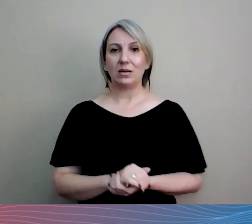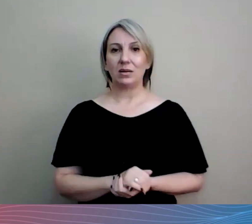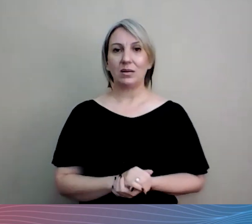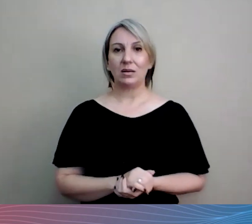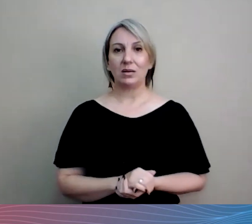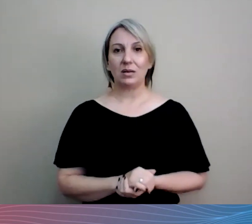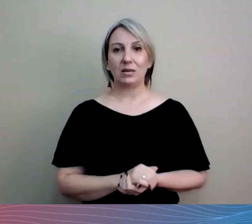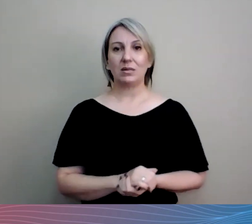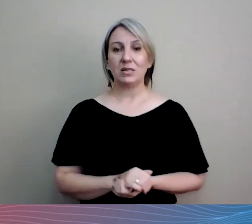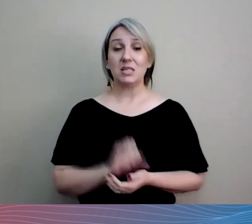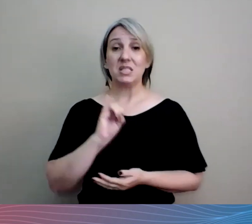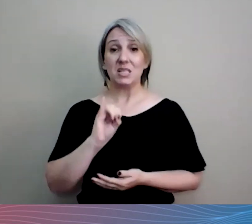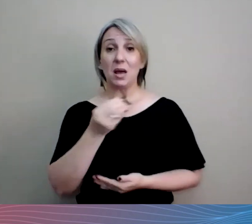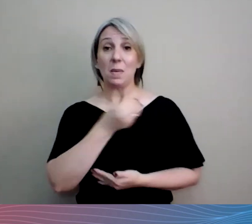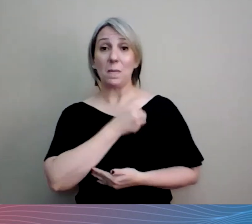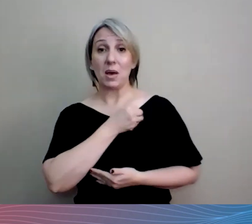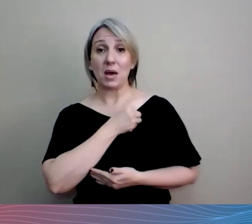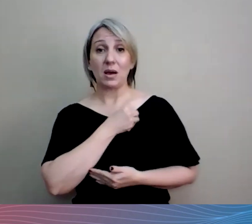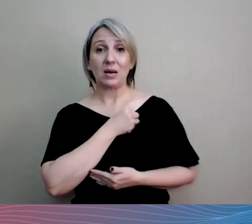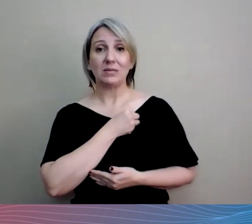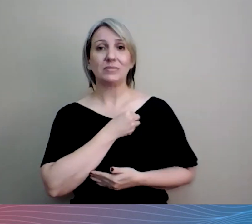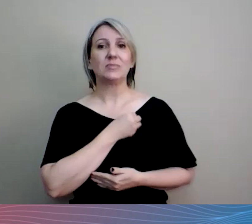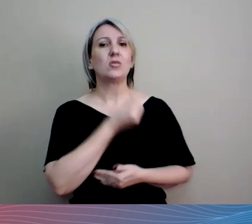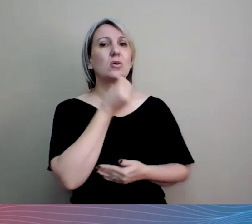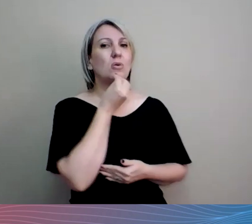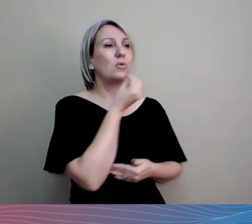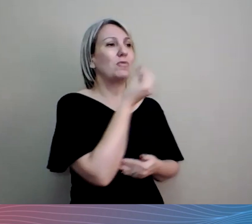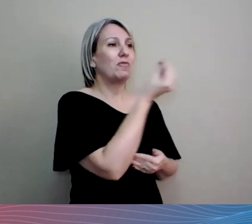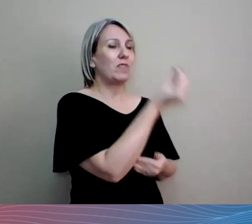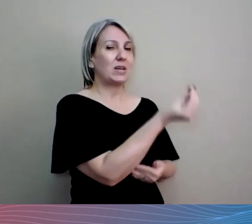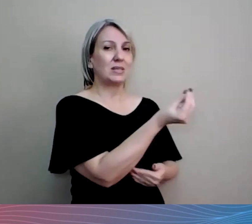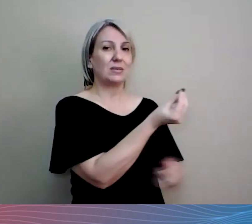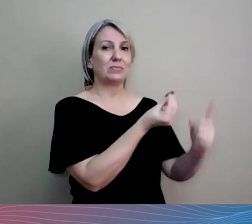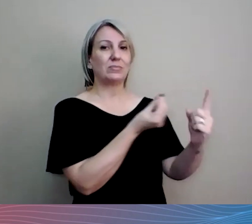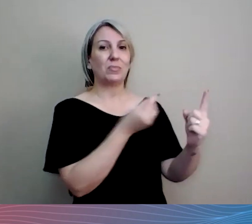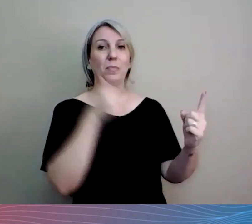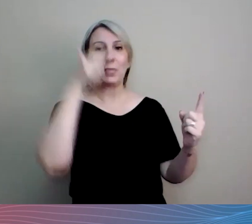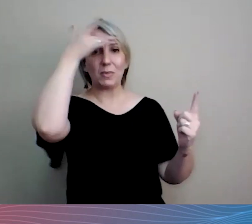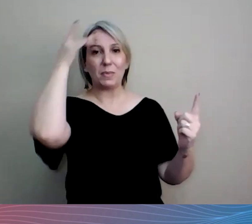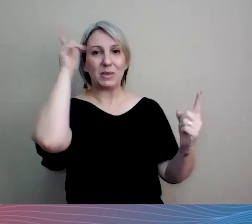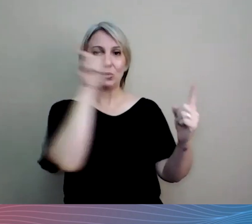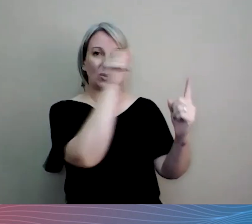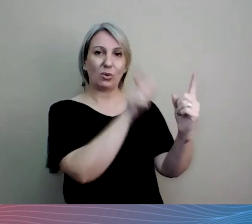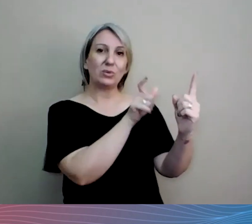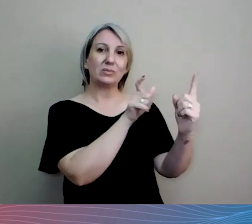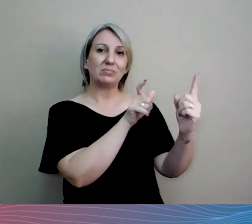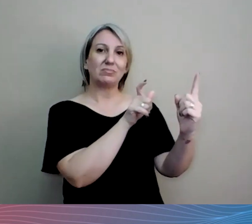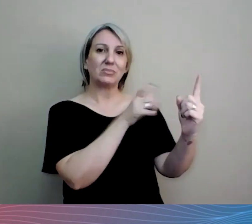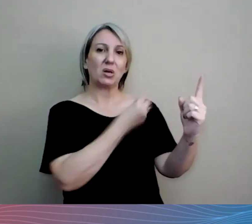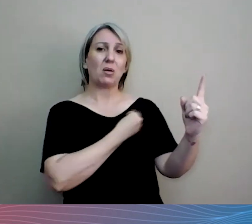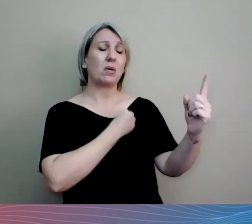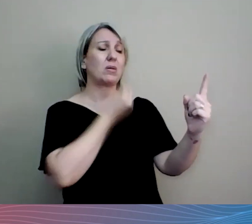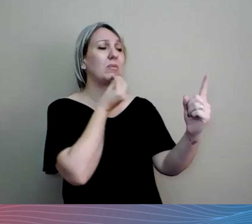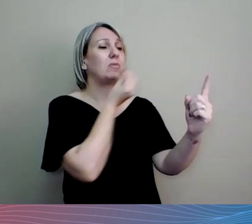pastor. Por isso, irmãos, muitas vezes nós pregamos o Evangelho, trazemos para a igreja, nós perdemos